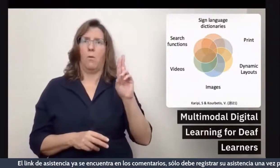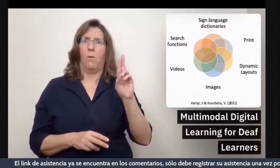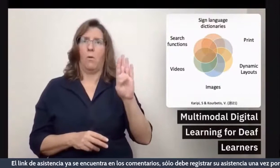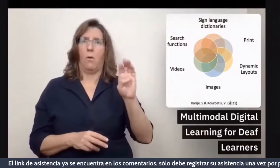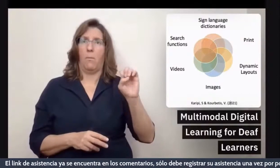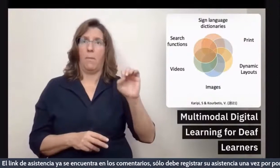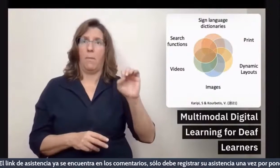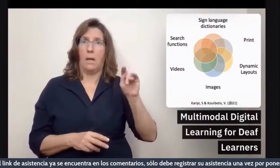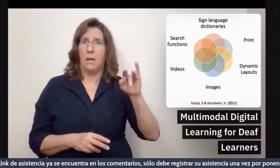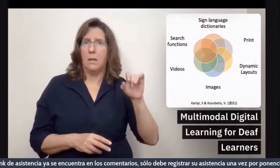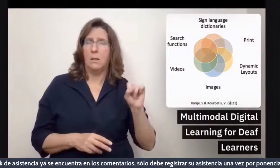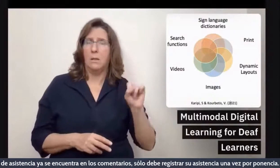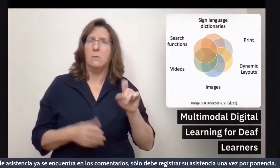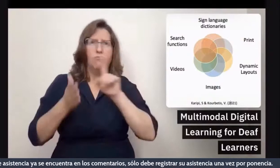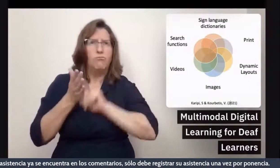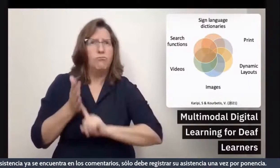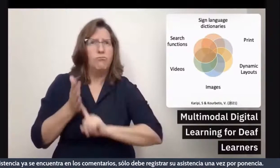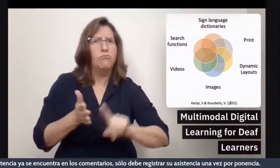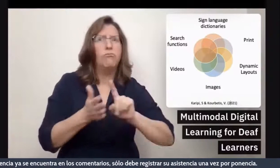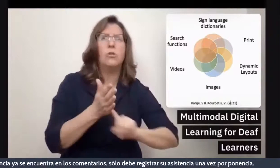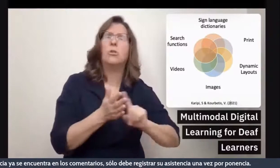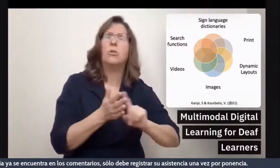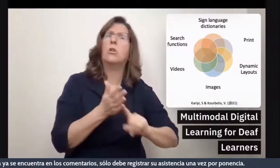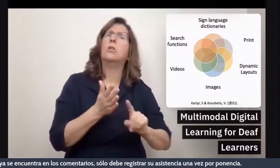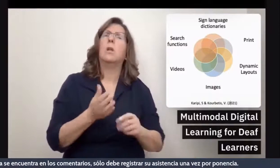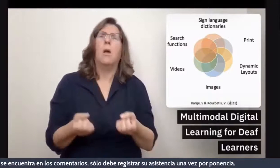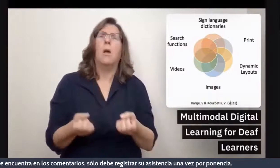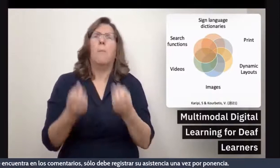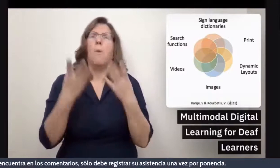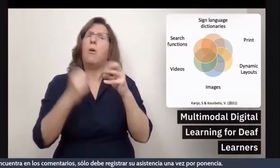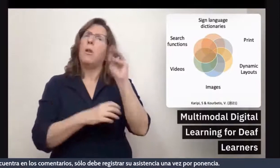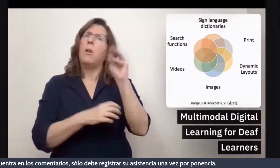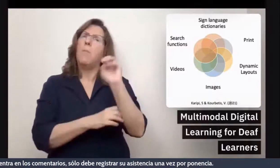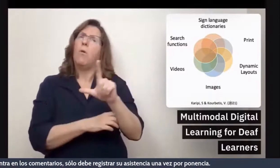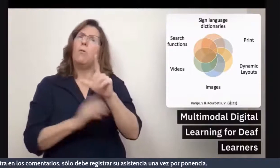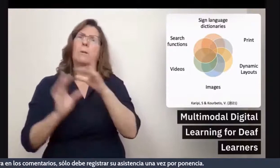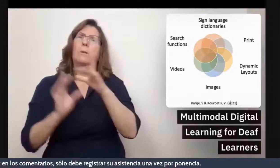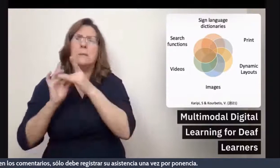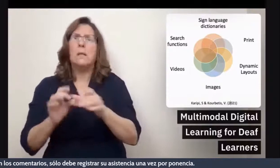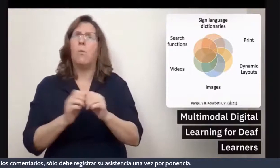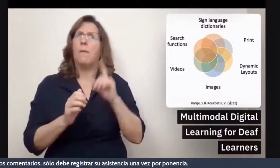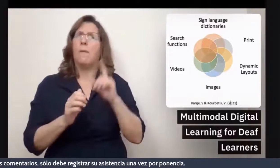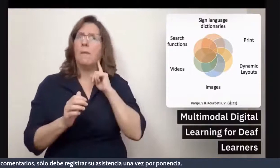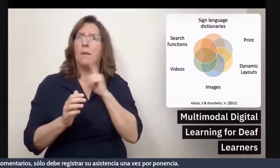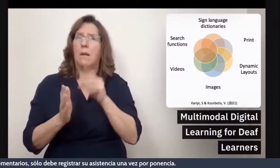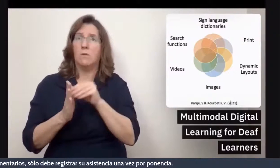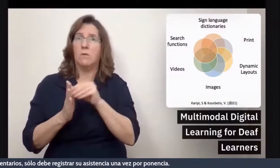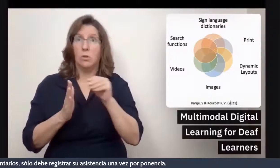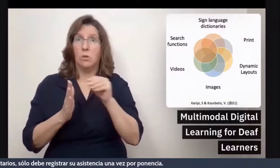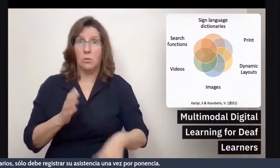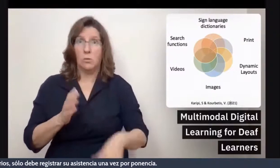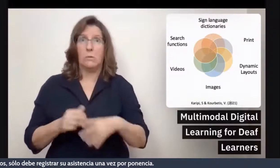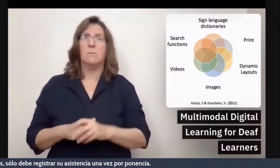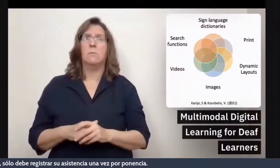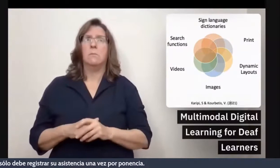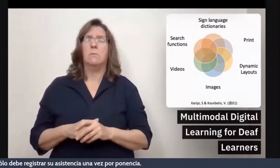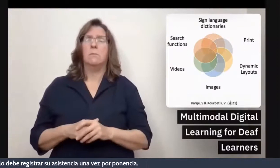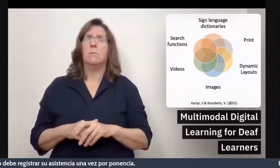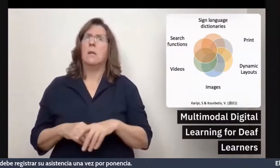investigaciones fascinantes en este aprendizaje digital multimodal para los alumnos con sordera, y también diseñan requerimientos